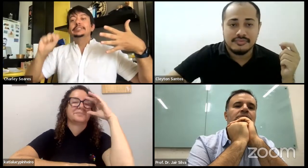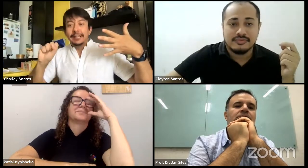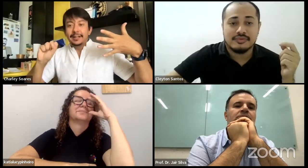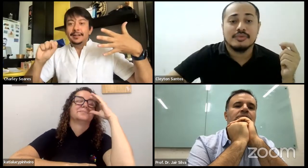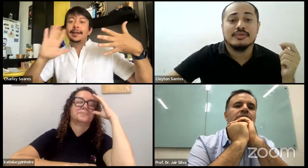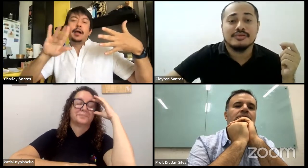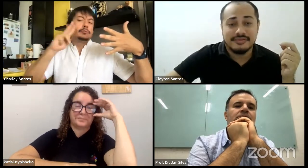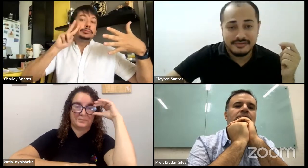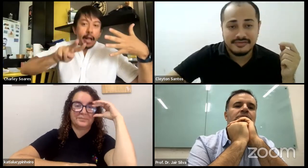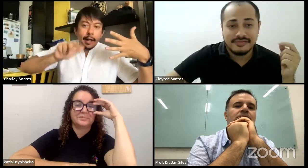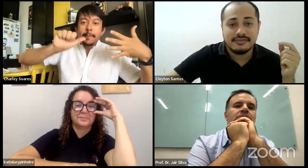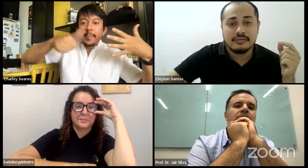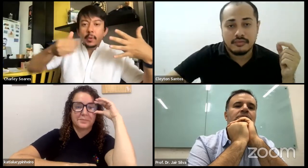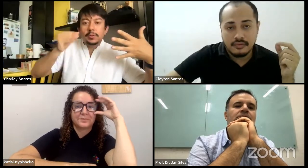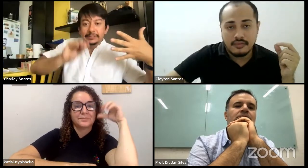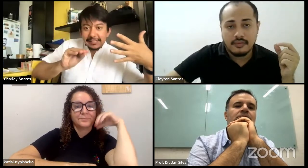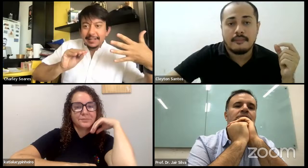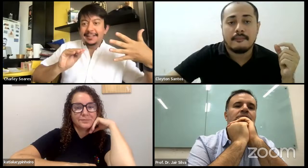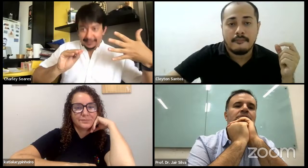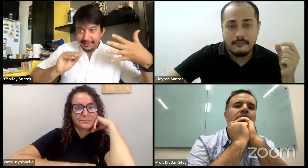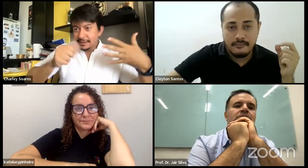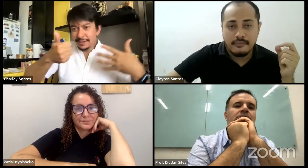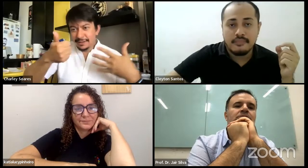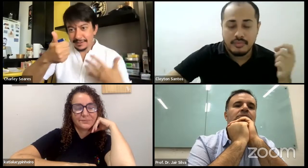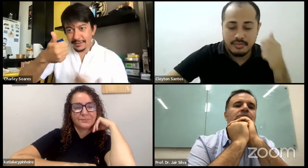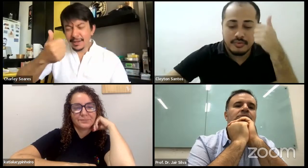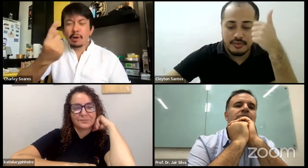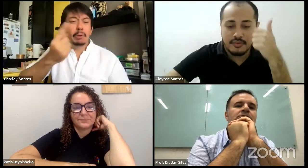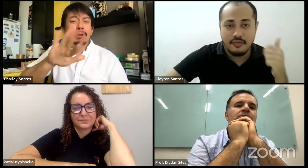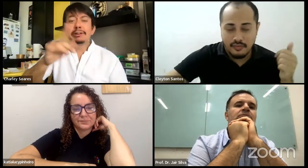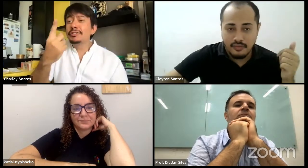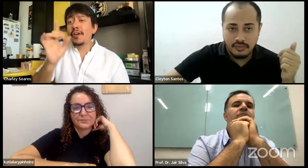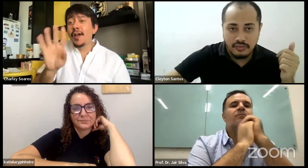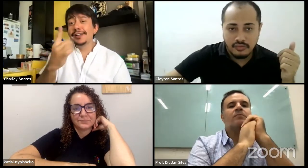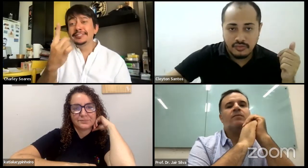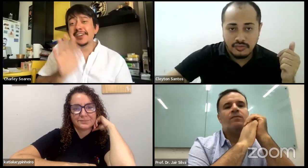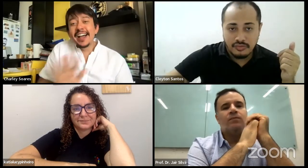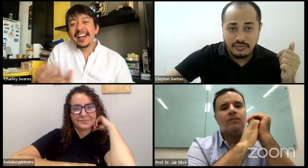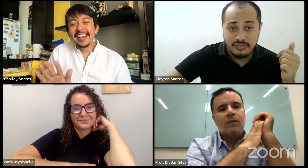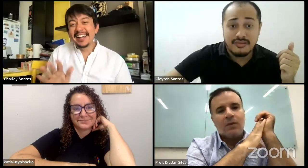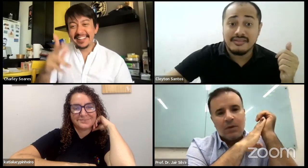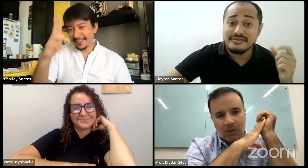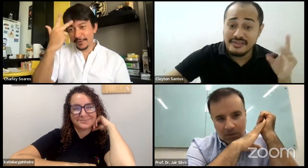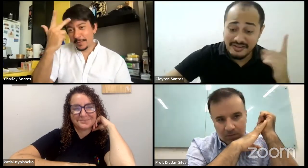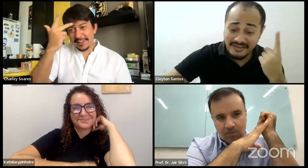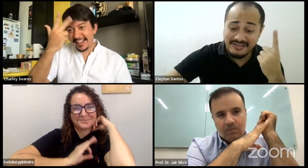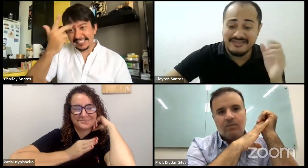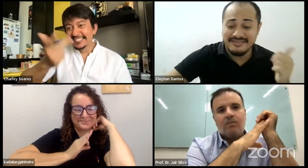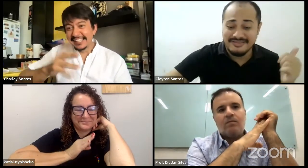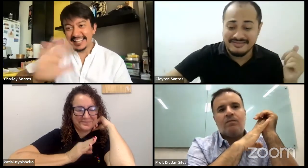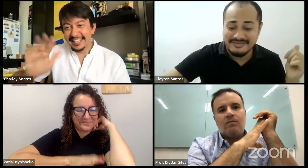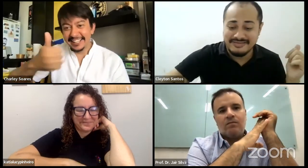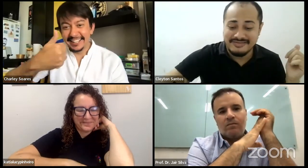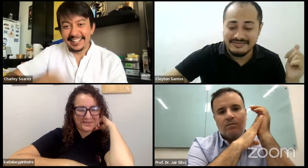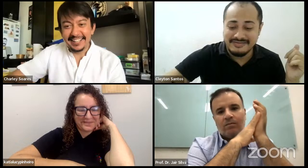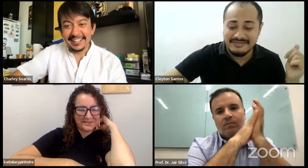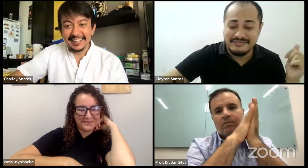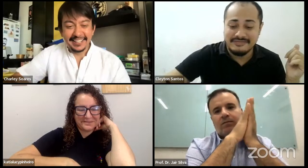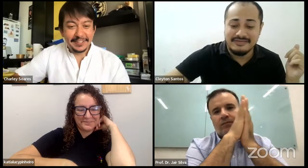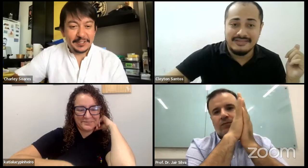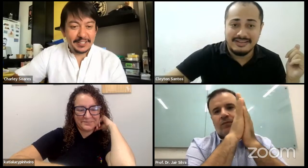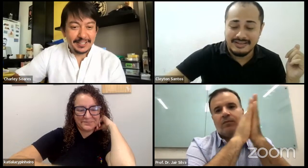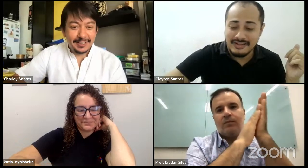reduzir essas palavras que você usou. Tem que saber alinhar um pouco